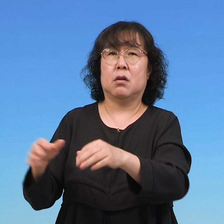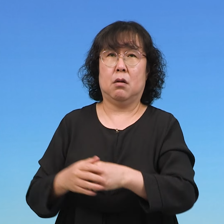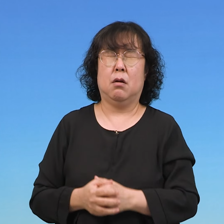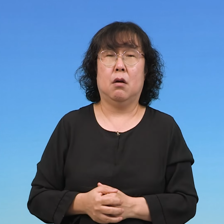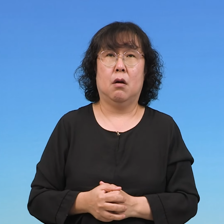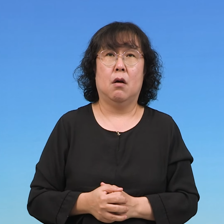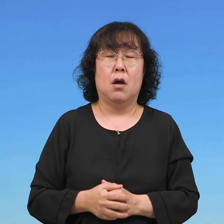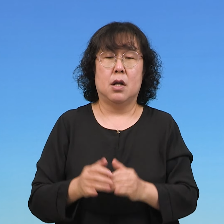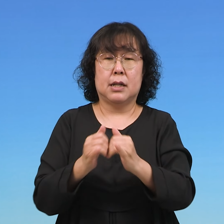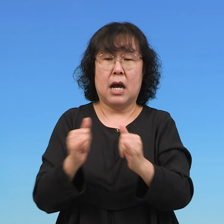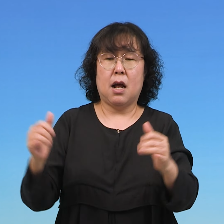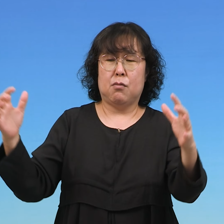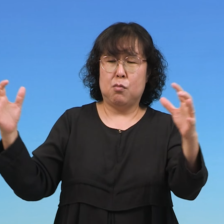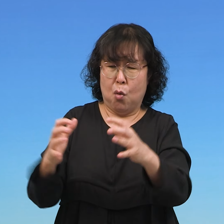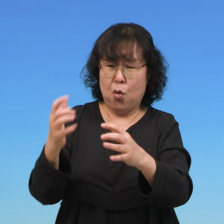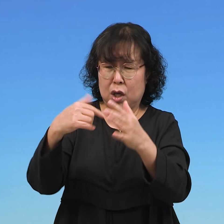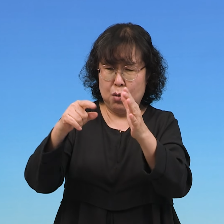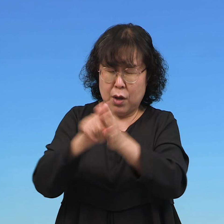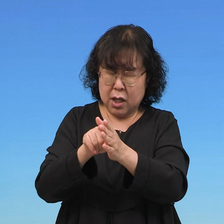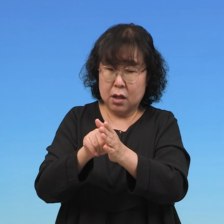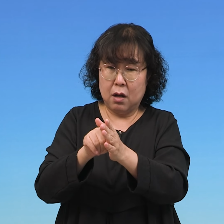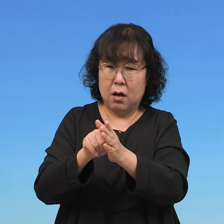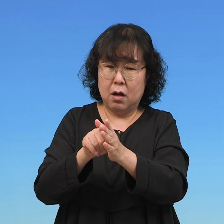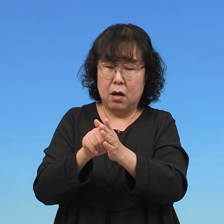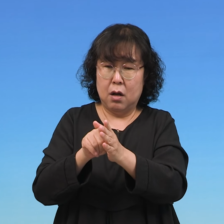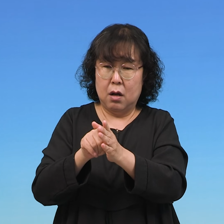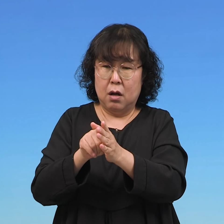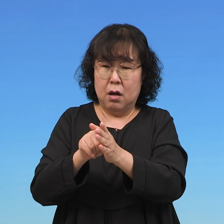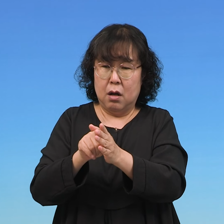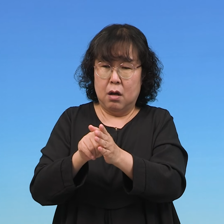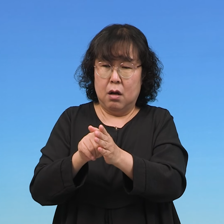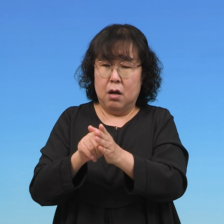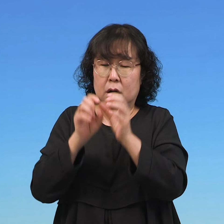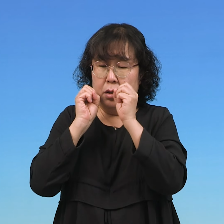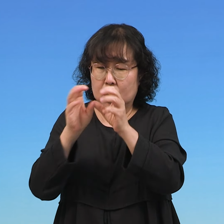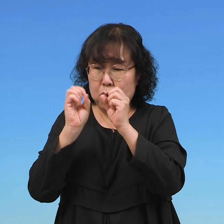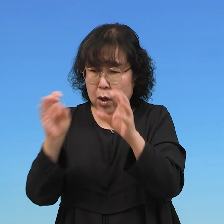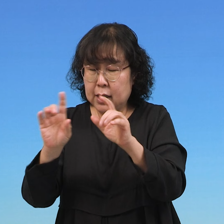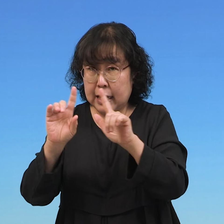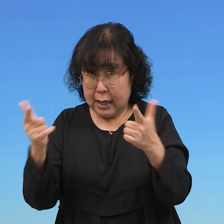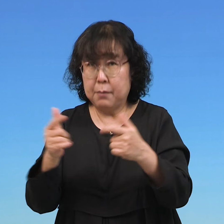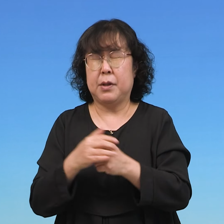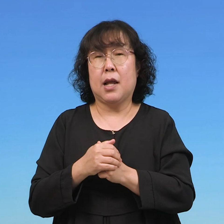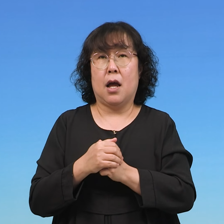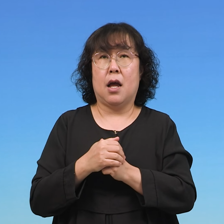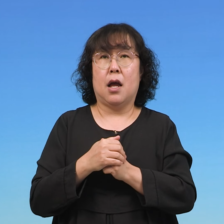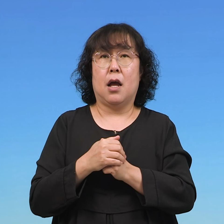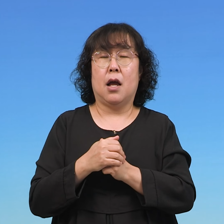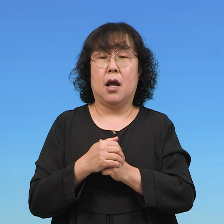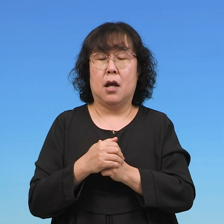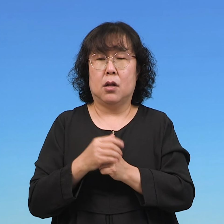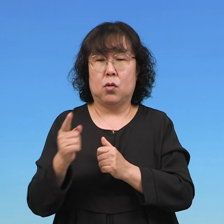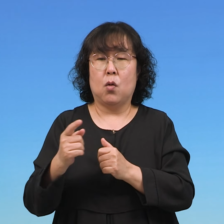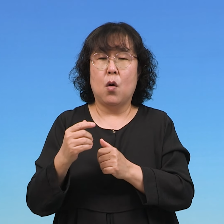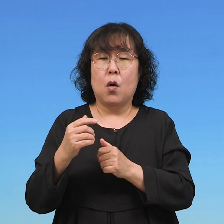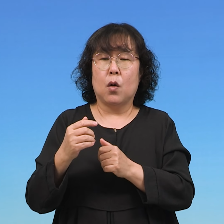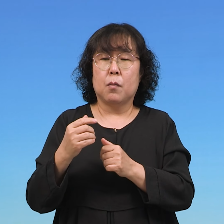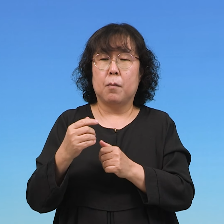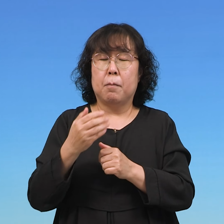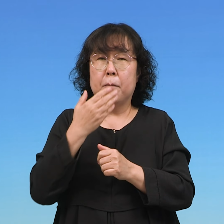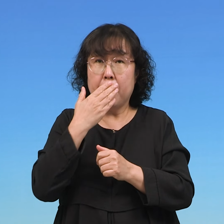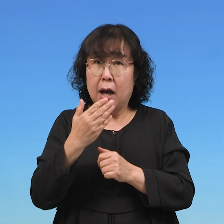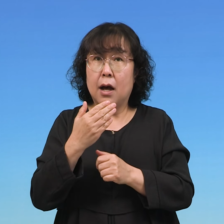사람 끌어모으려고 이렇게 하는 거 아닙니다. 그리고 가능하면 규모가 작은 교회로 가시는 게 하나님 만나는 데 도움 될